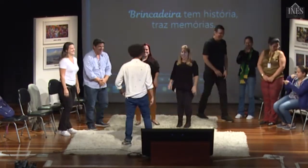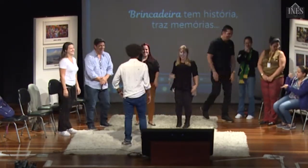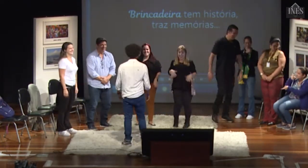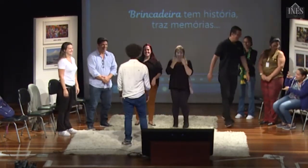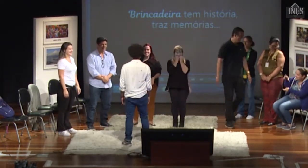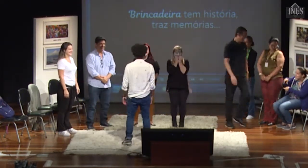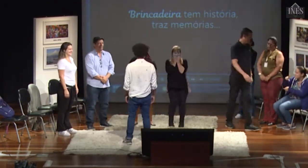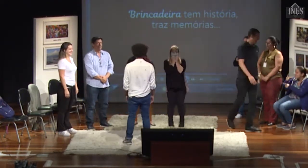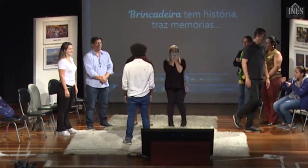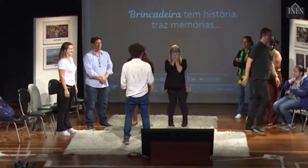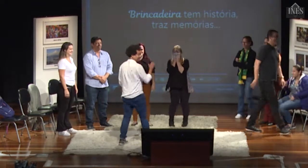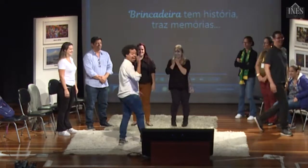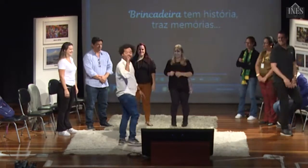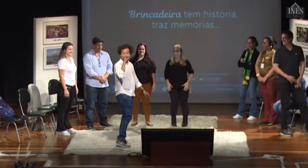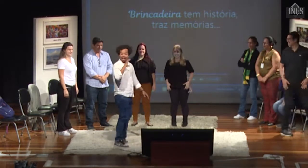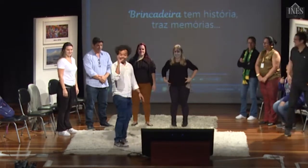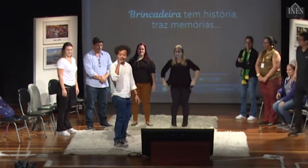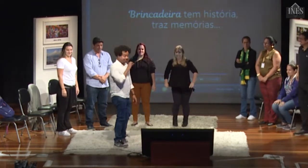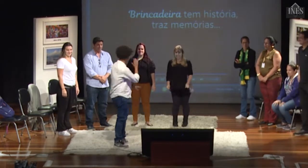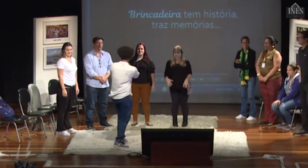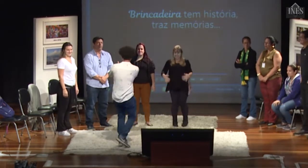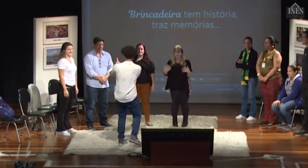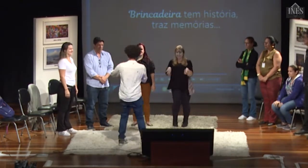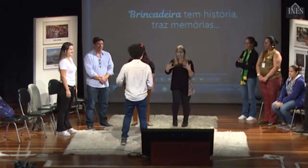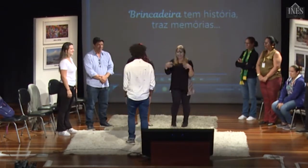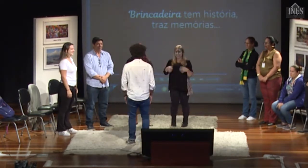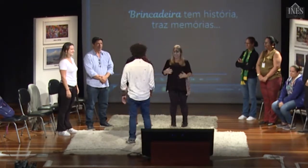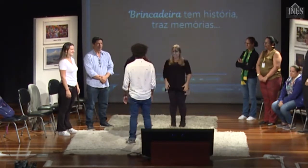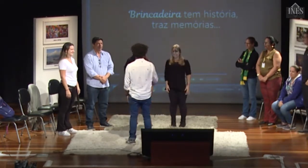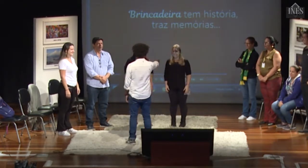Eliminado. Ai, que nervoso. E é bem rápido, hein? Bem rápido.